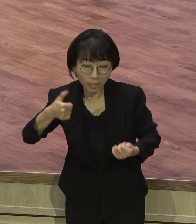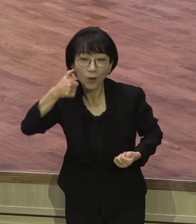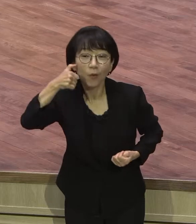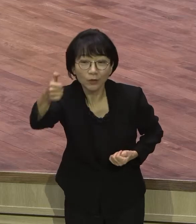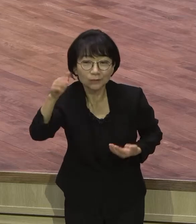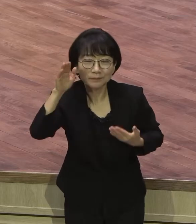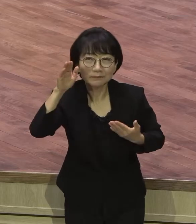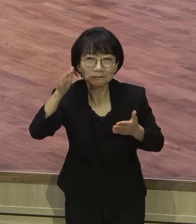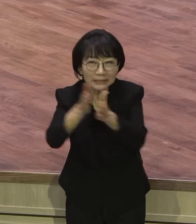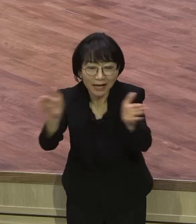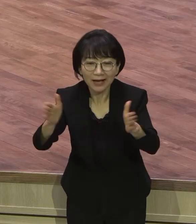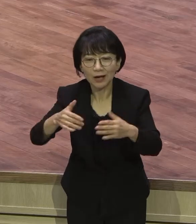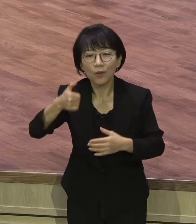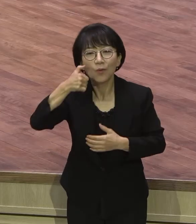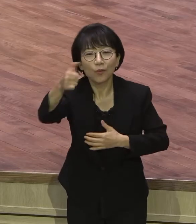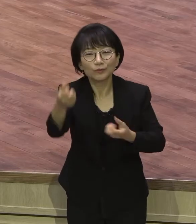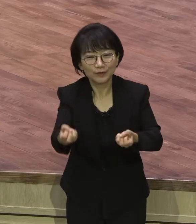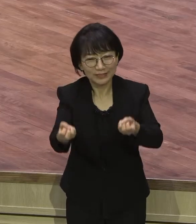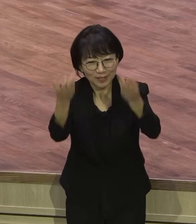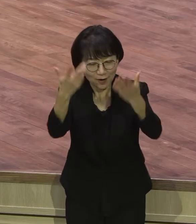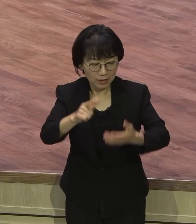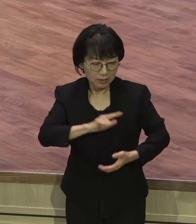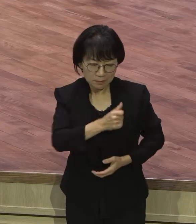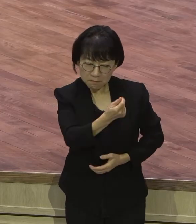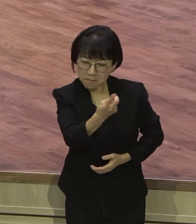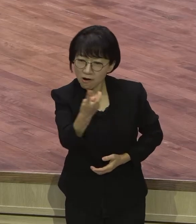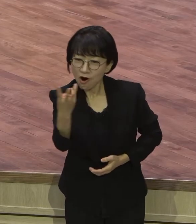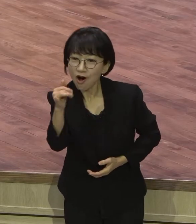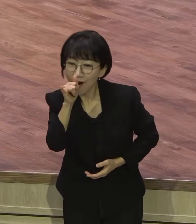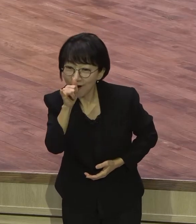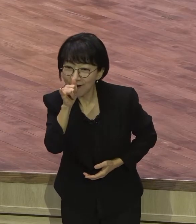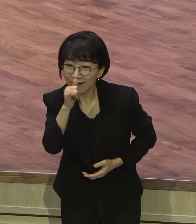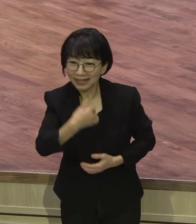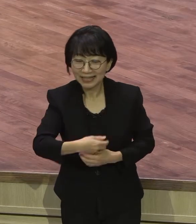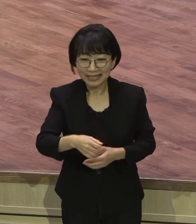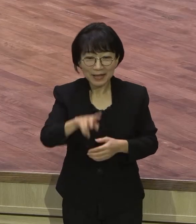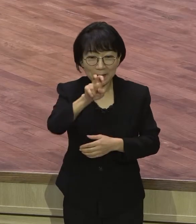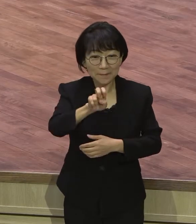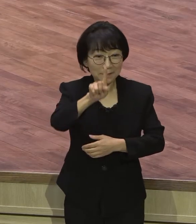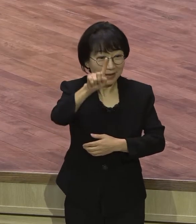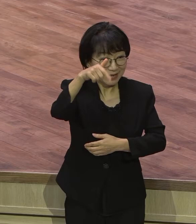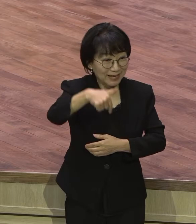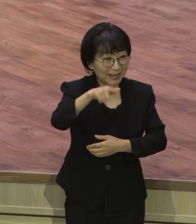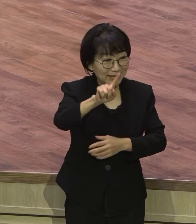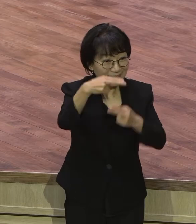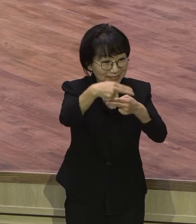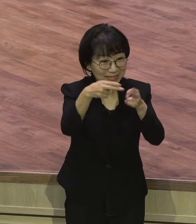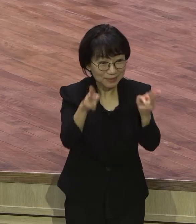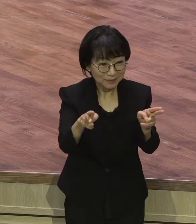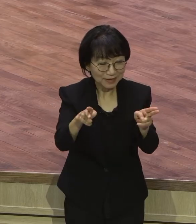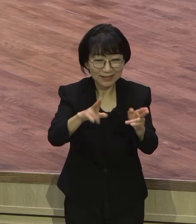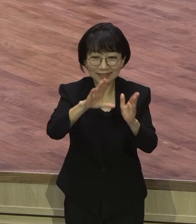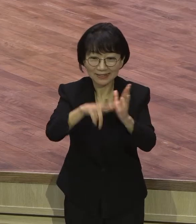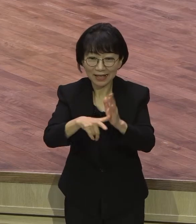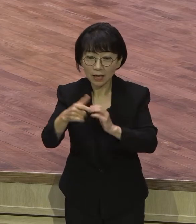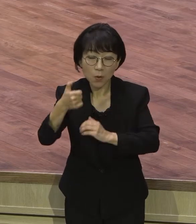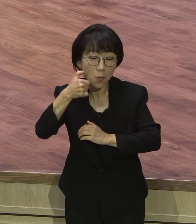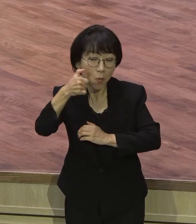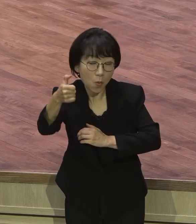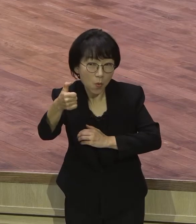그렇게 표현을 합니다. 그래서 신약시대 마가다락방에 오순절날이 이룰 때 성령이